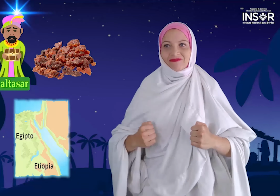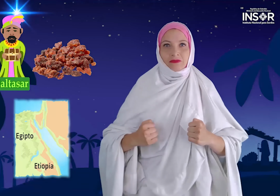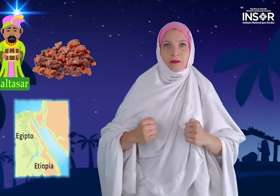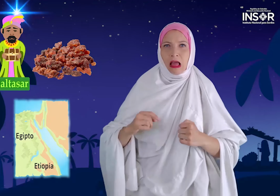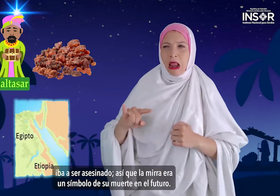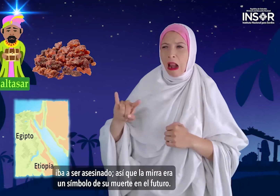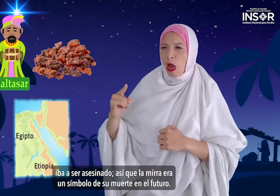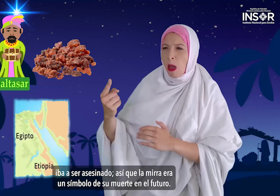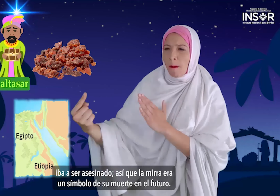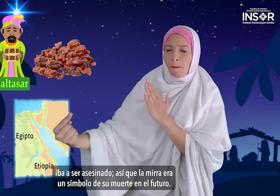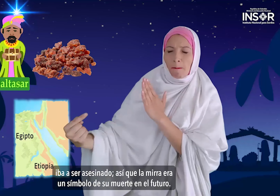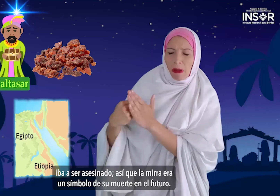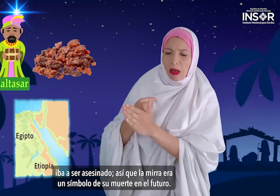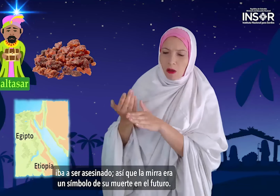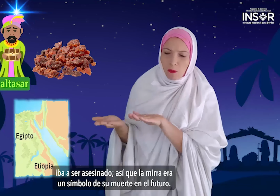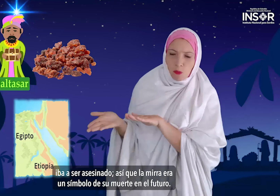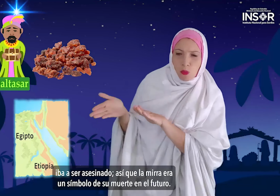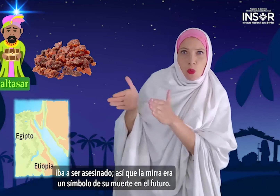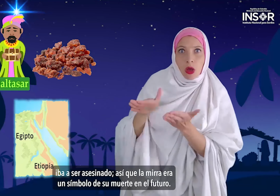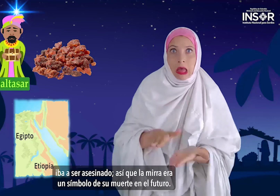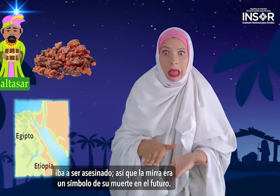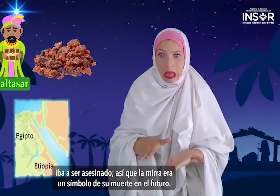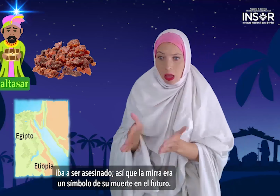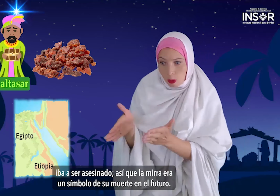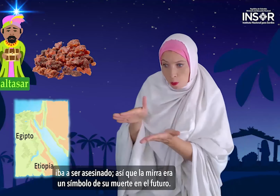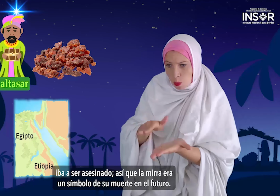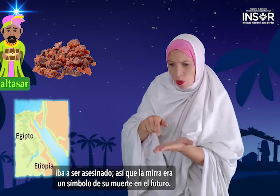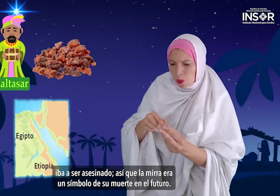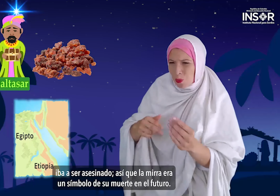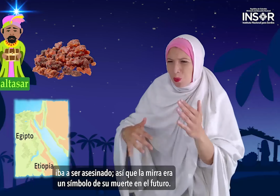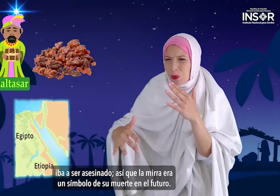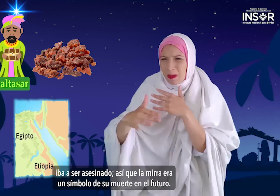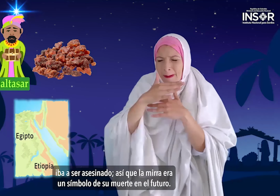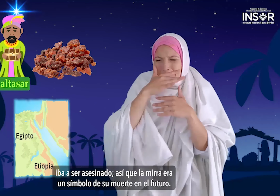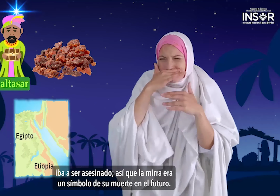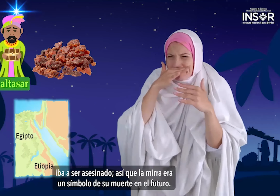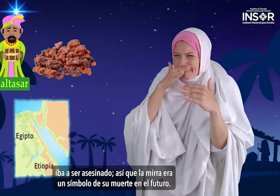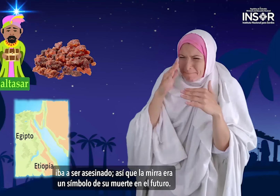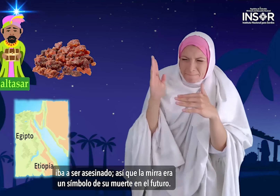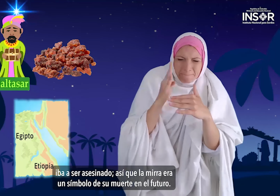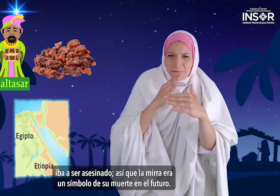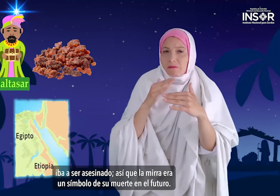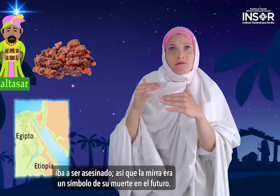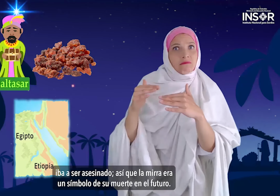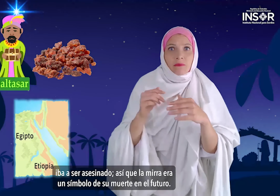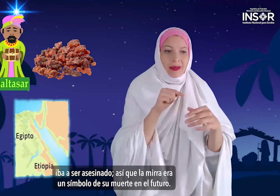iba a ser asesinado. Así que la mirra era un símbolo de su